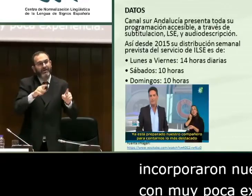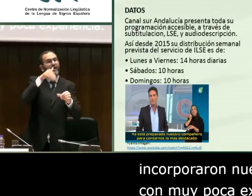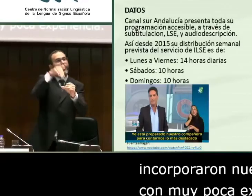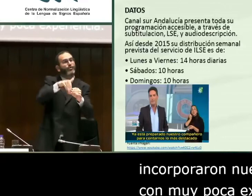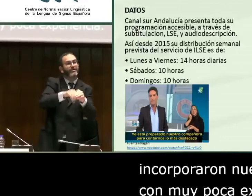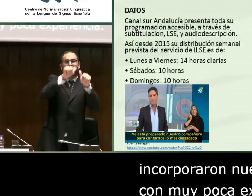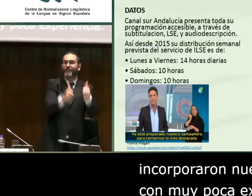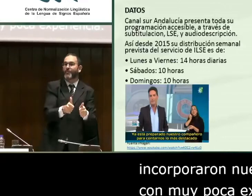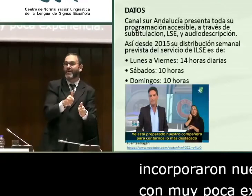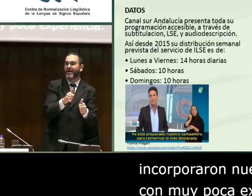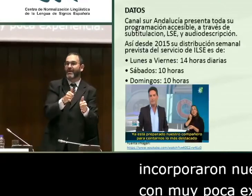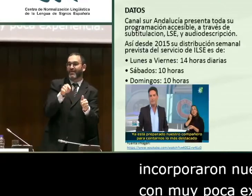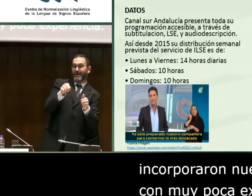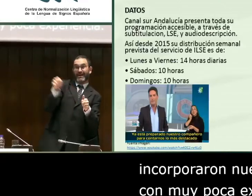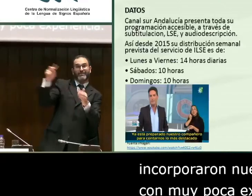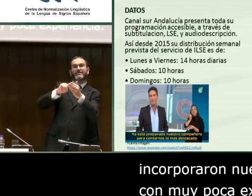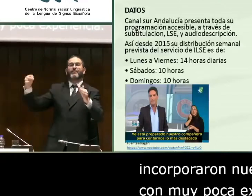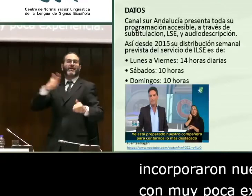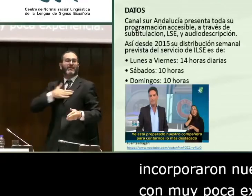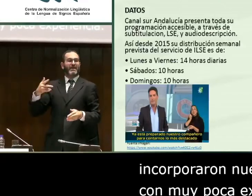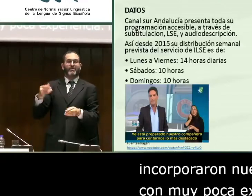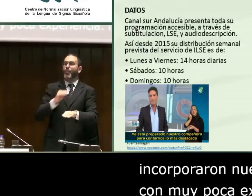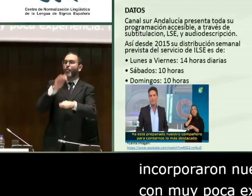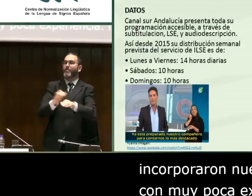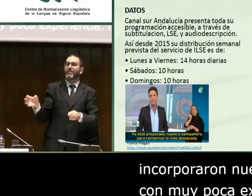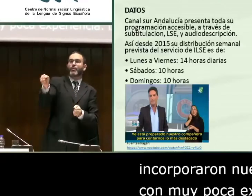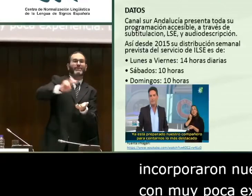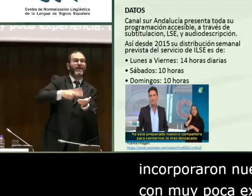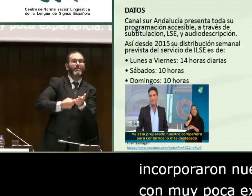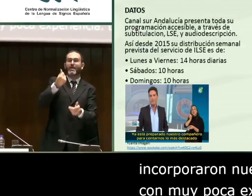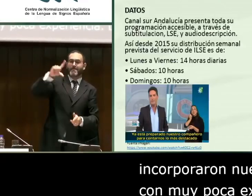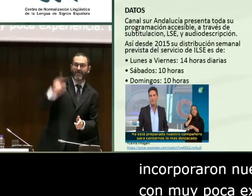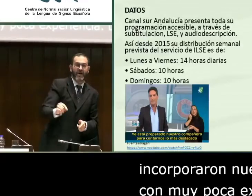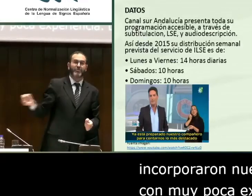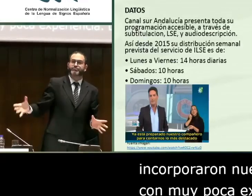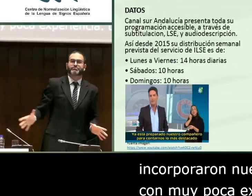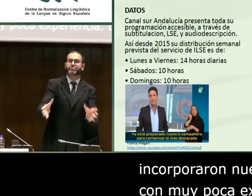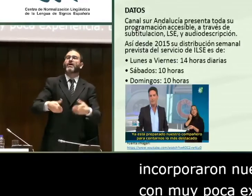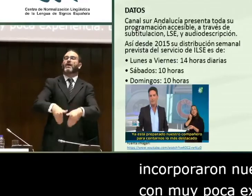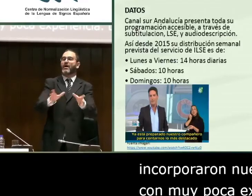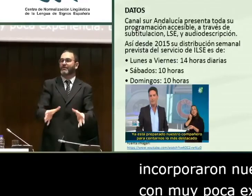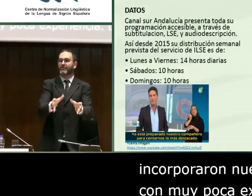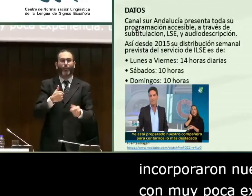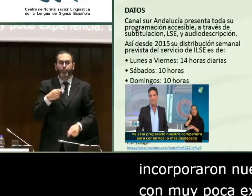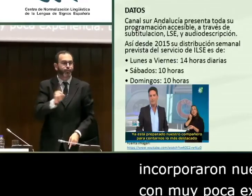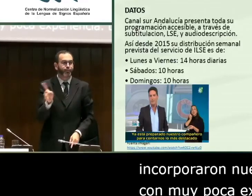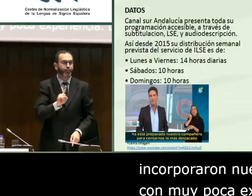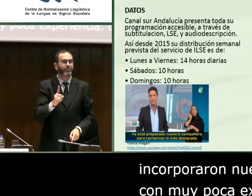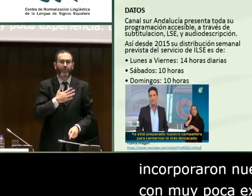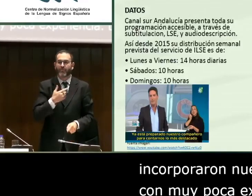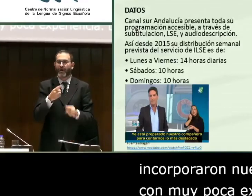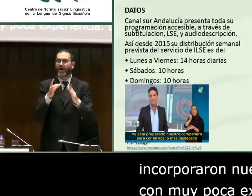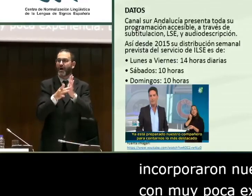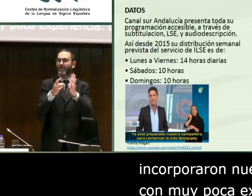signos, no eran, el contenido no recogía los mínimos de calidad indispensables, sino que se había dado